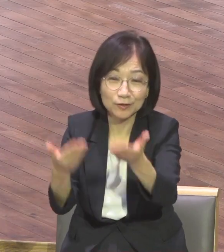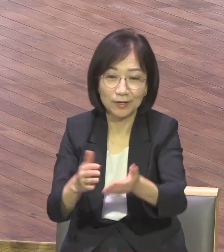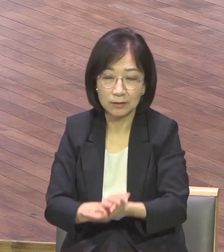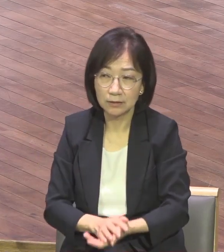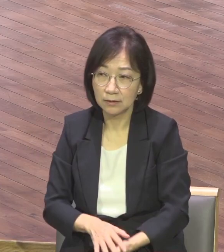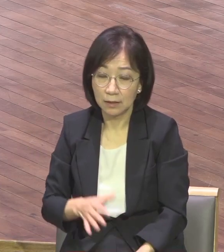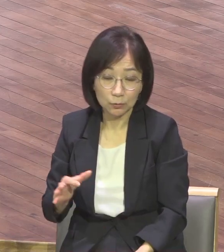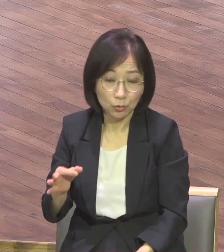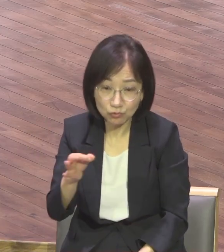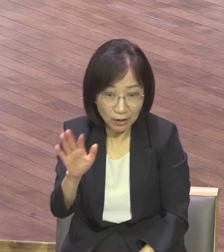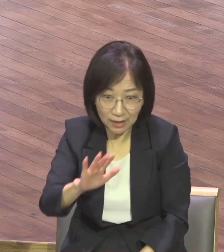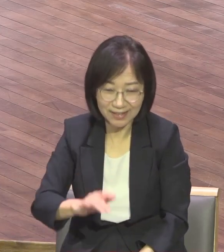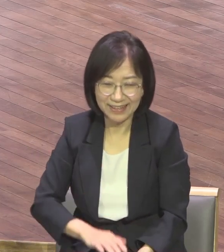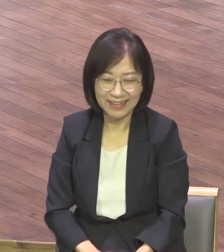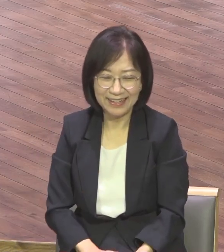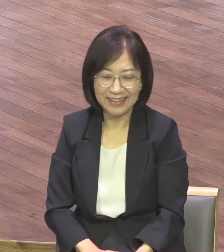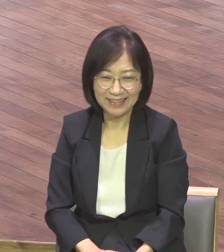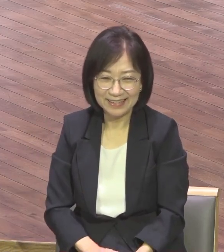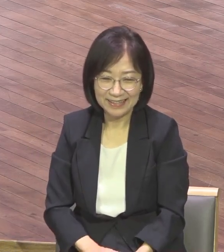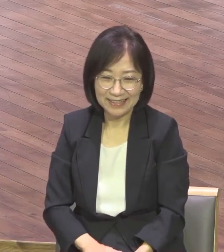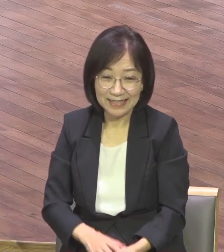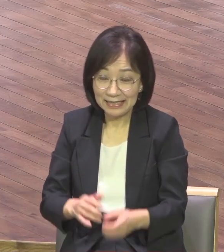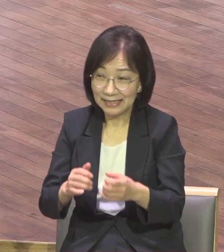아니라니까요. 성령을 주시지 않겠느냐.